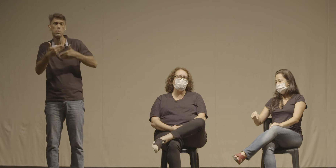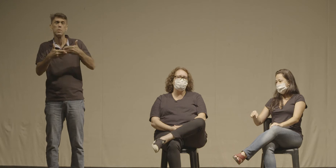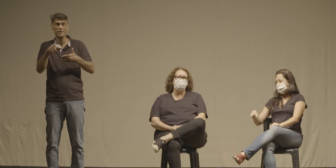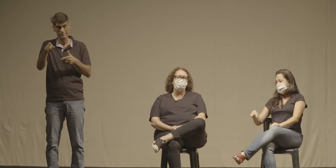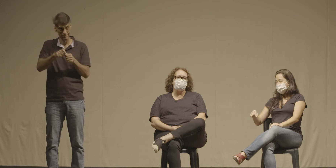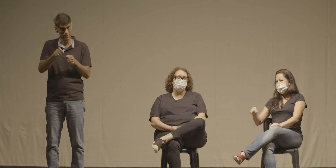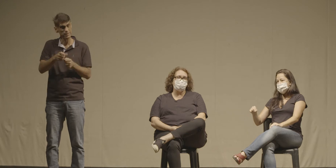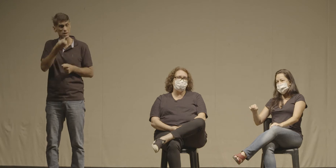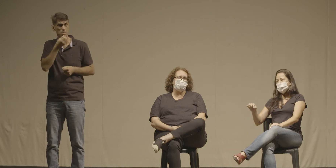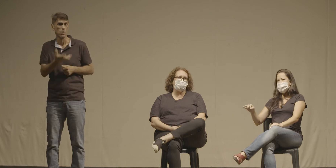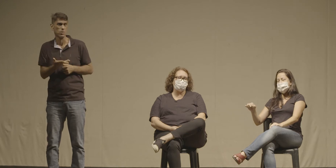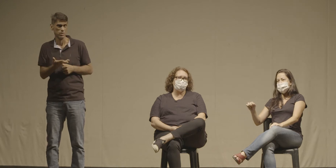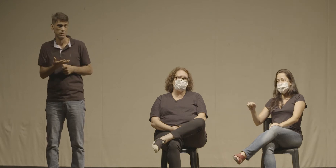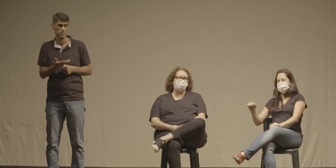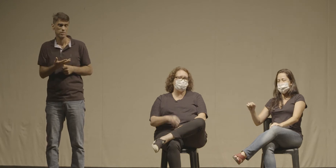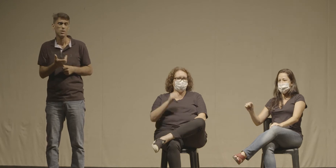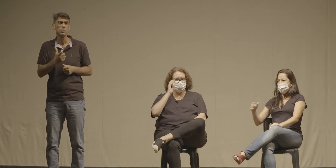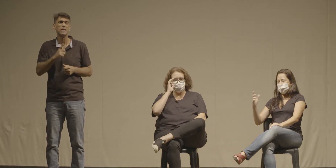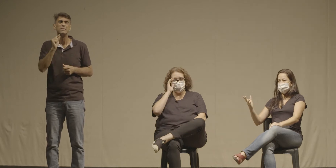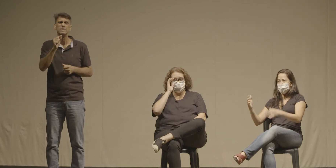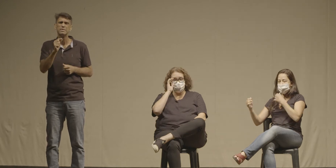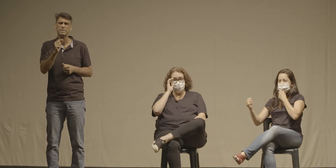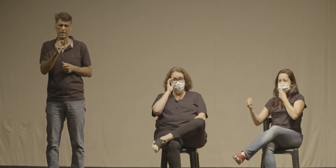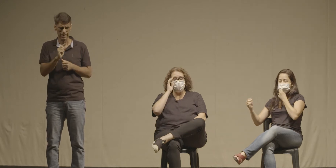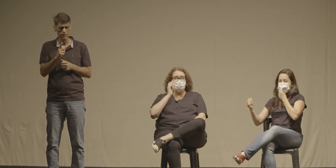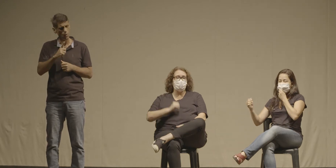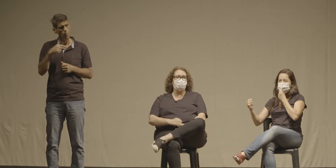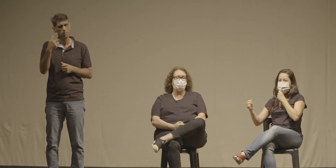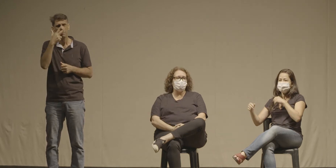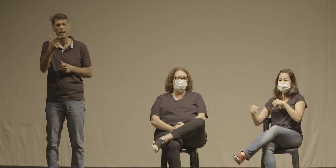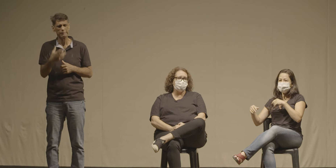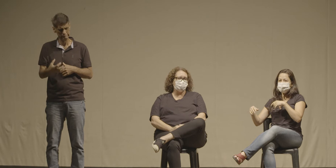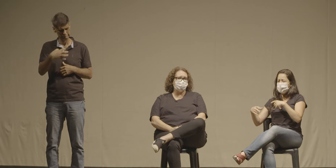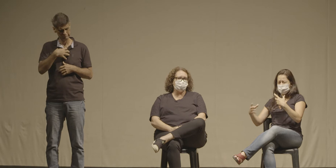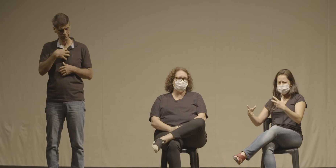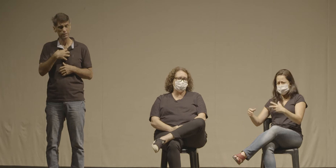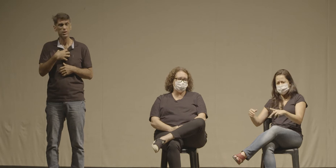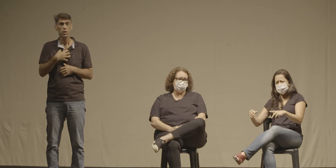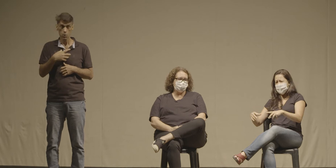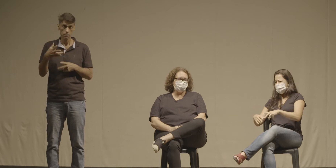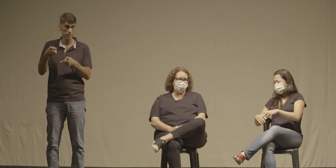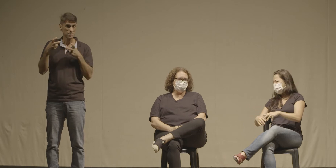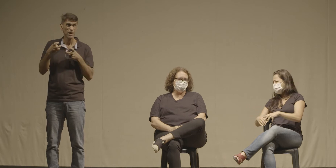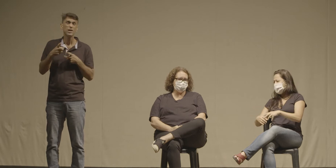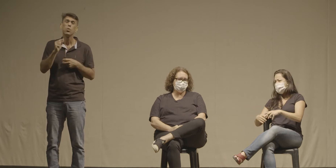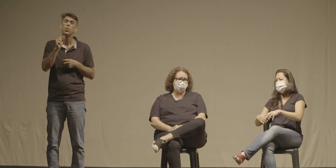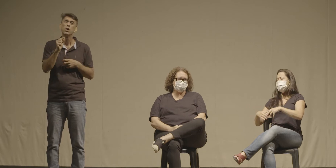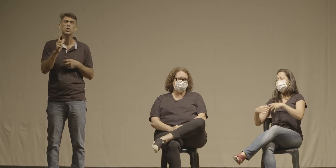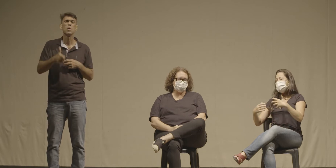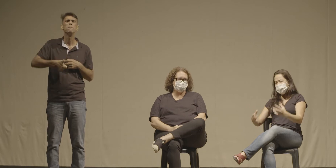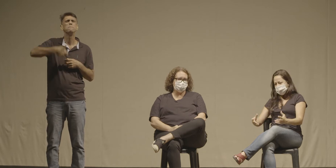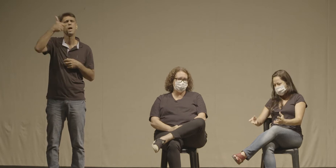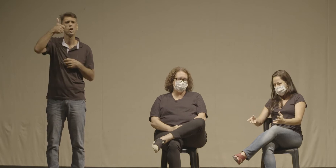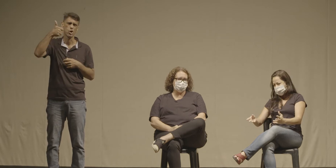bom. Porque a gente tem essa síndrome e morando esse tempo fora, eu pude perceber, nós somos melhores